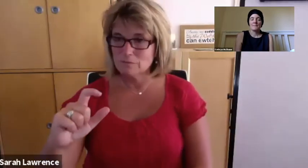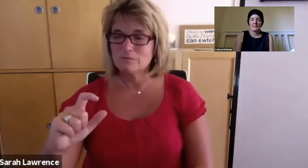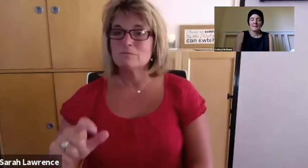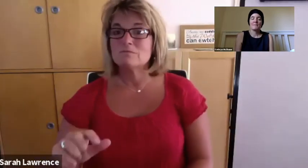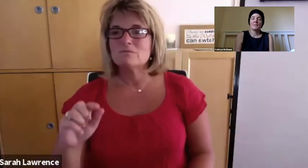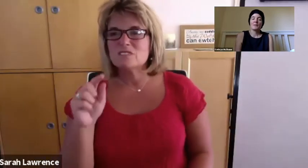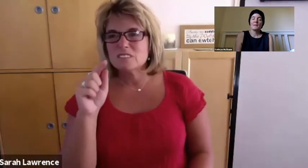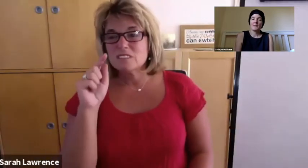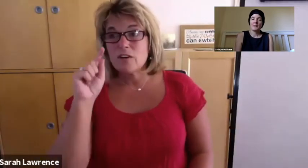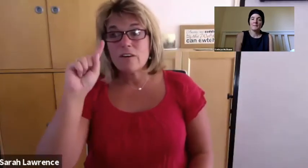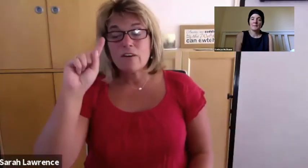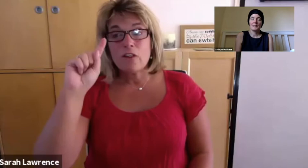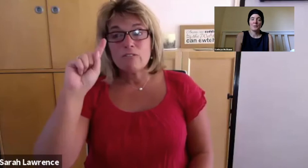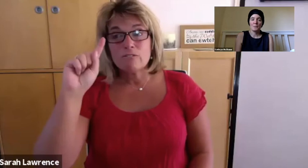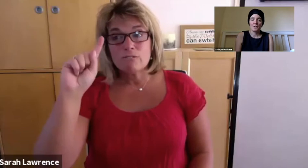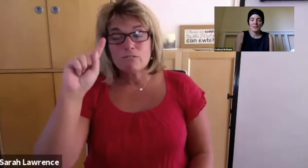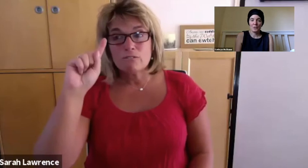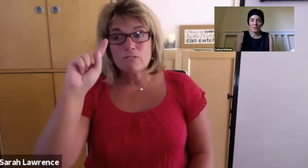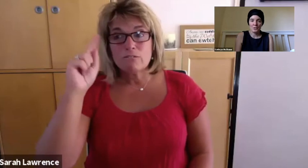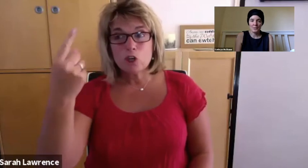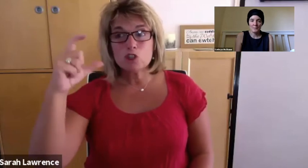Felly, fydd y gweithdi yma yn canolbwyntio ar y chorus.